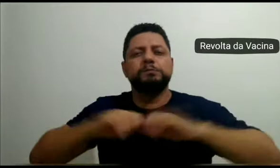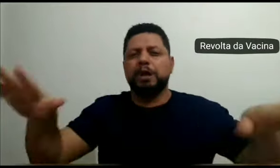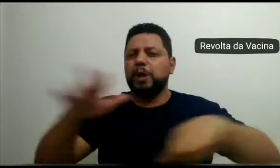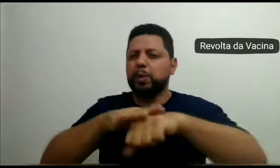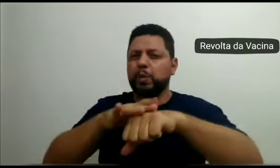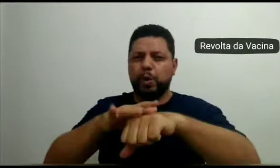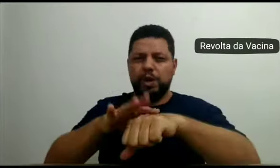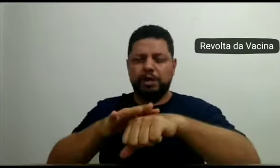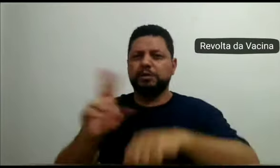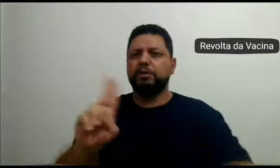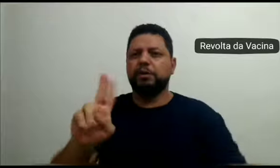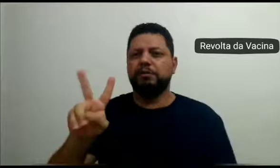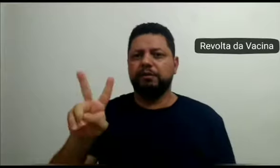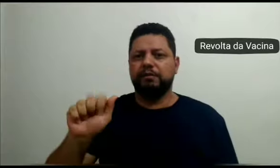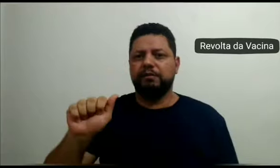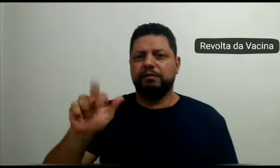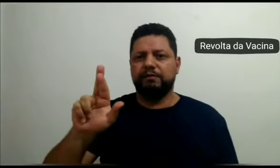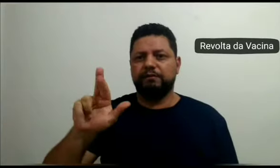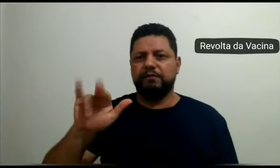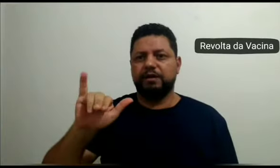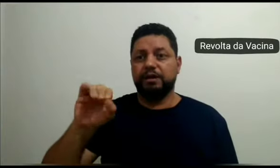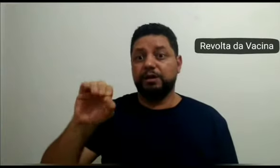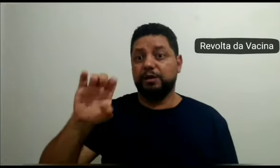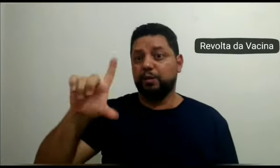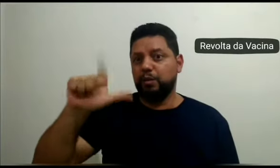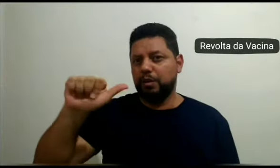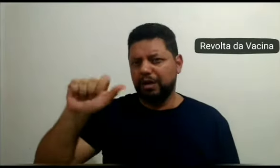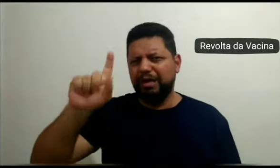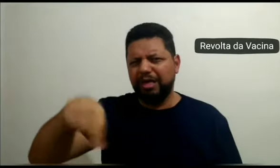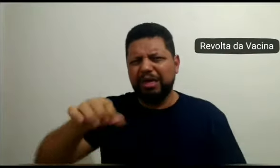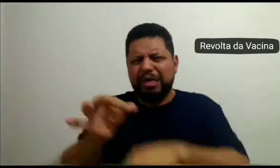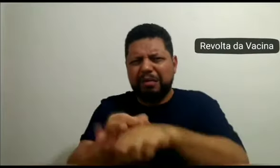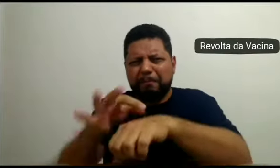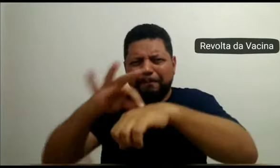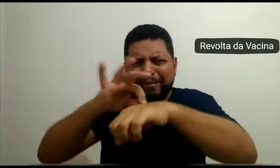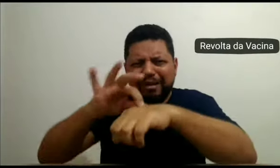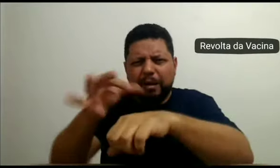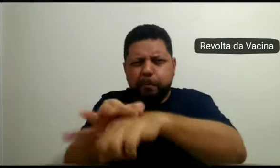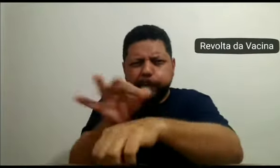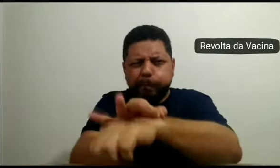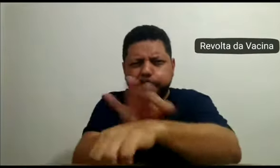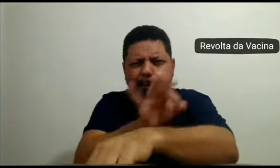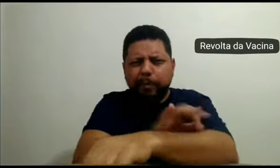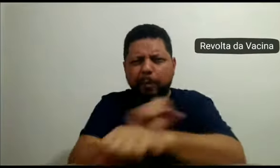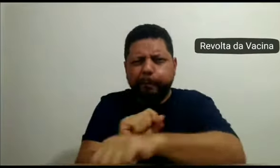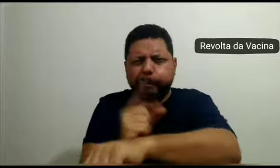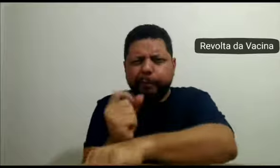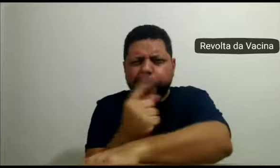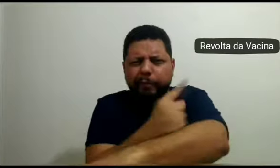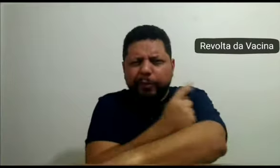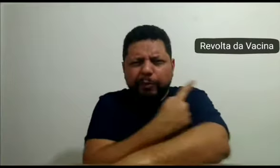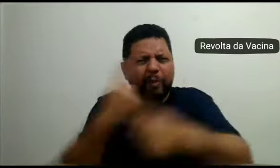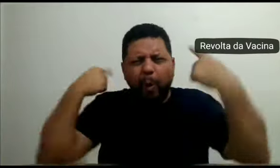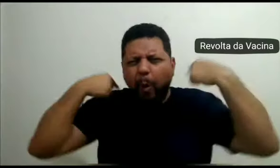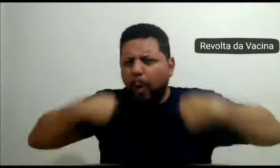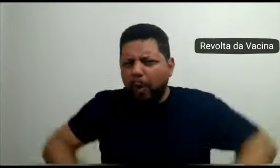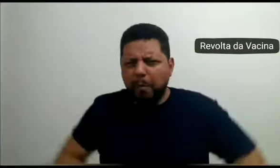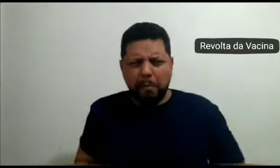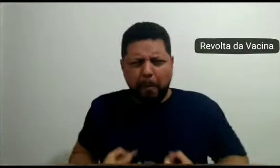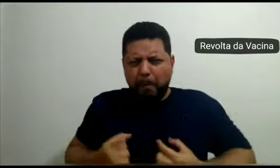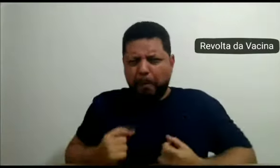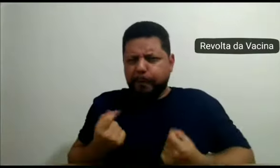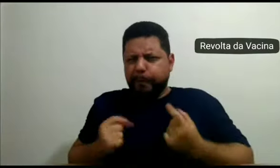ratos começaram a contaminar as pessoas com um vírus que transmite a varíola, que é uma doença que causa